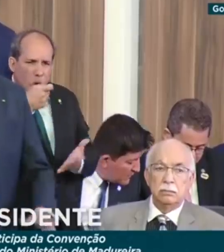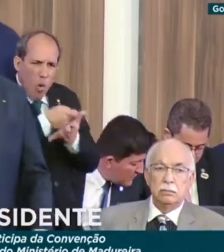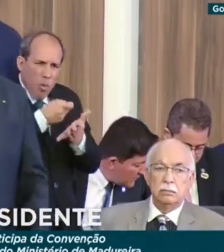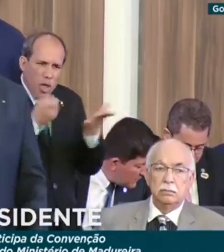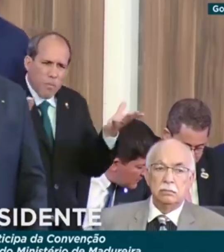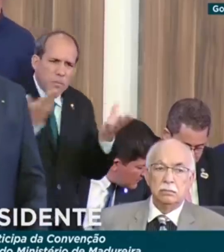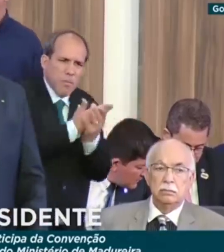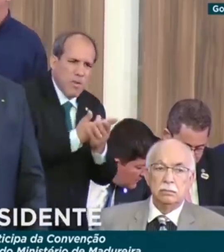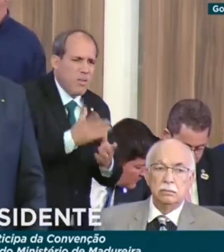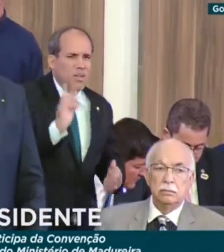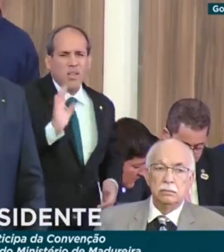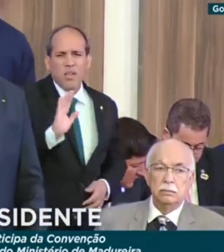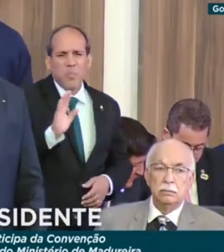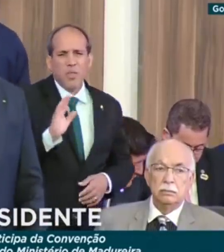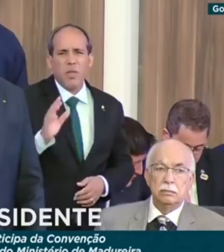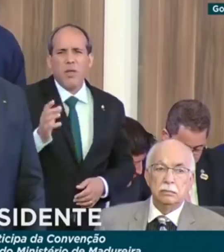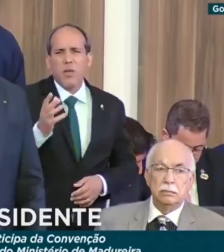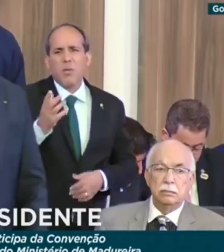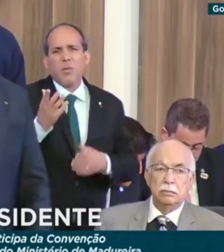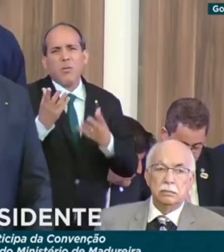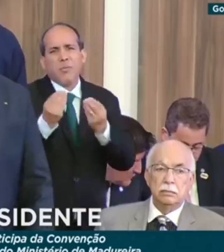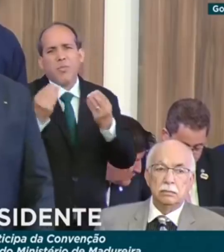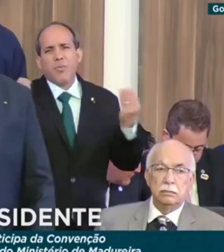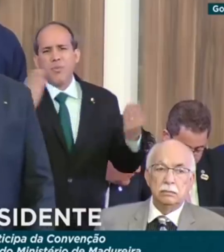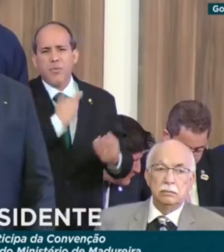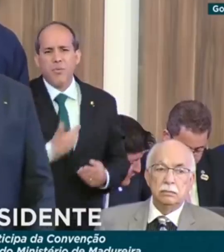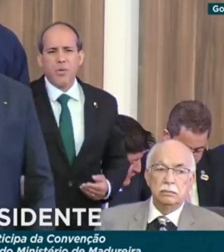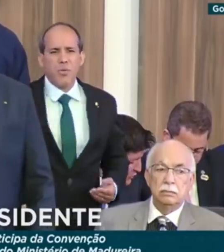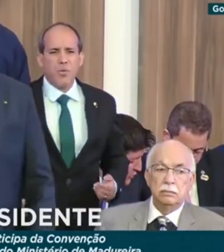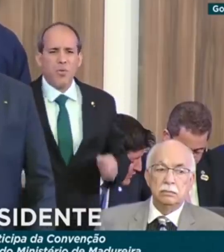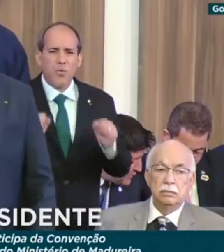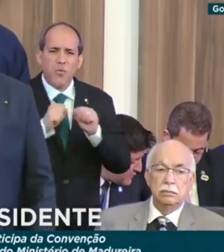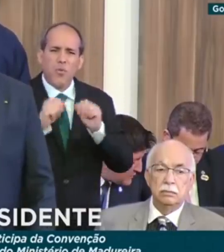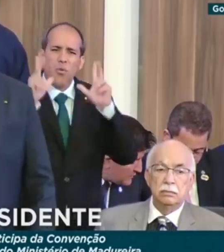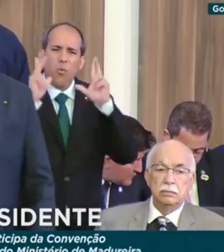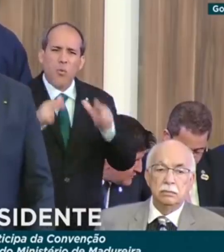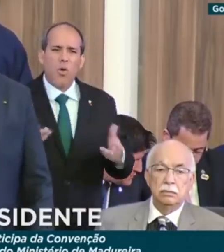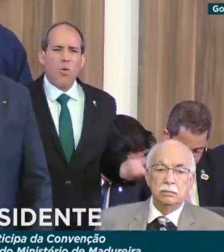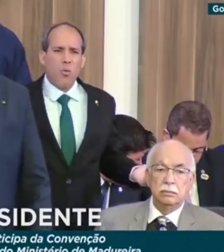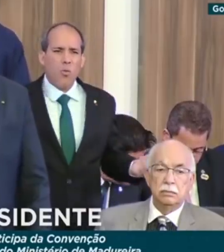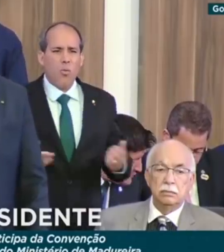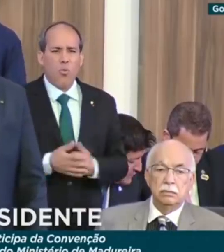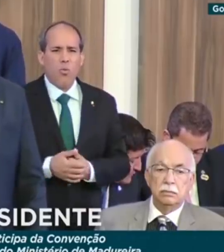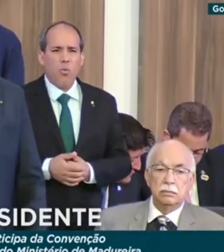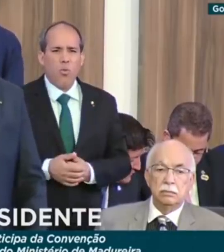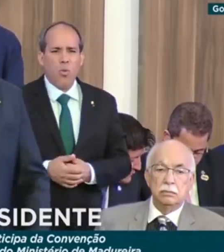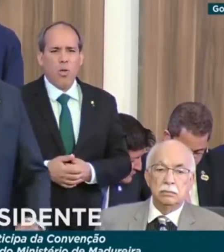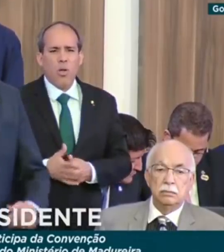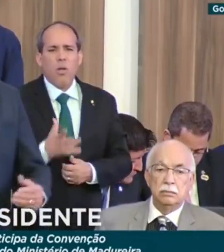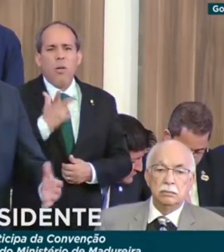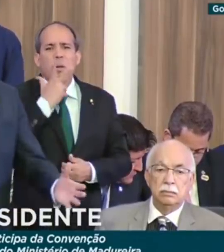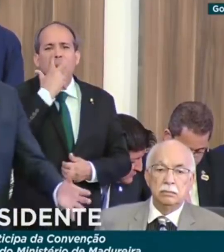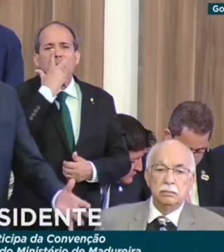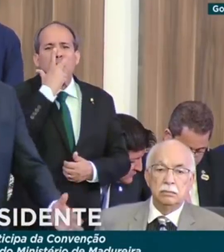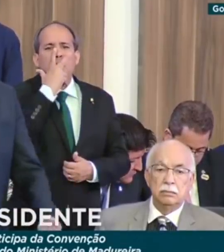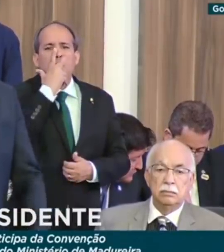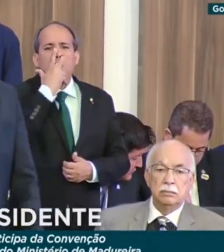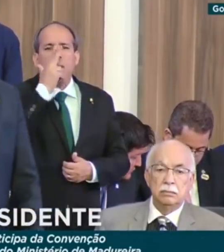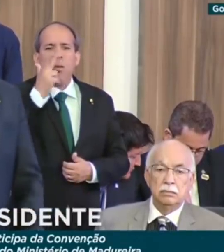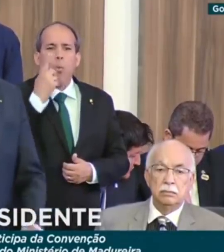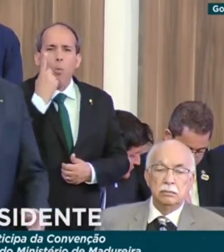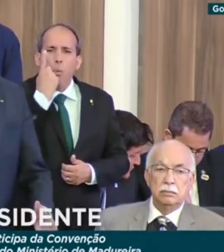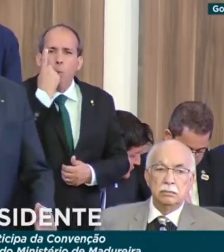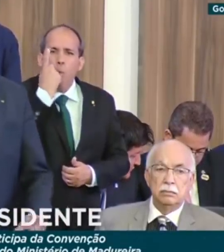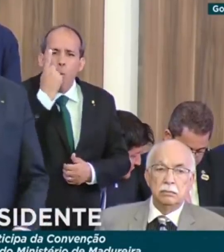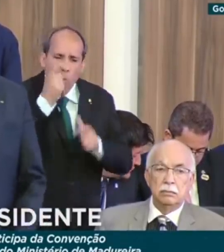muitos governadores tomar uma medida de força como essa. Um dos refúgios, ou um dos últimos locais que